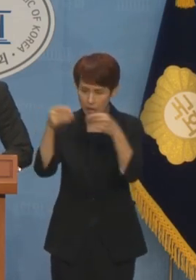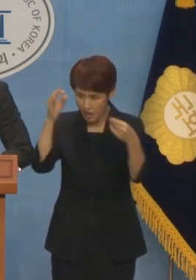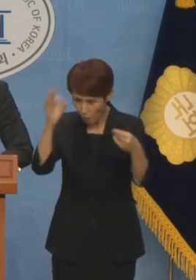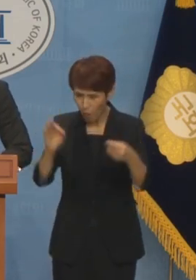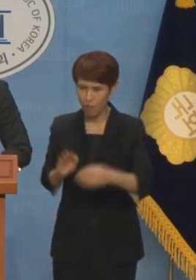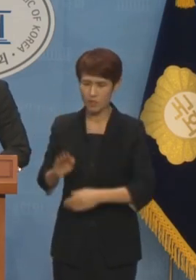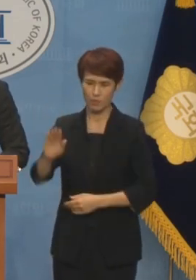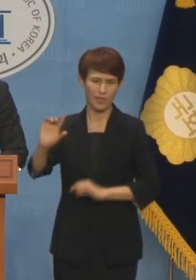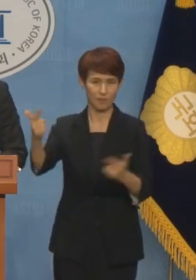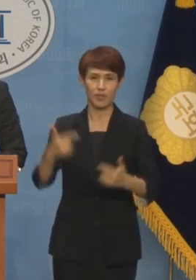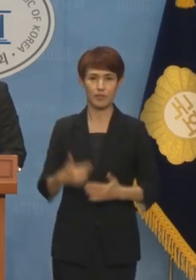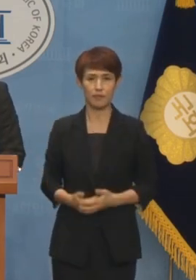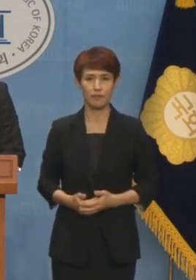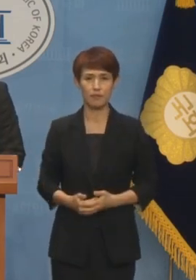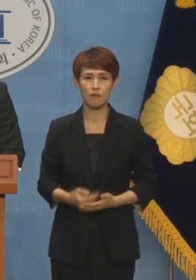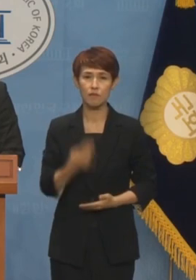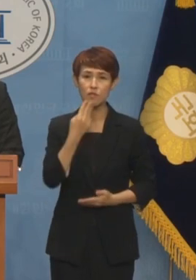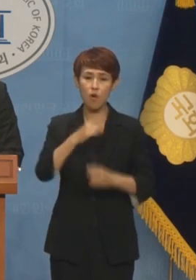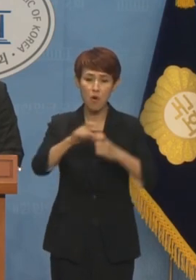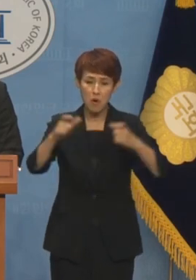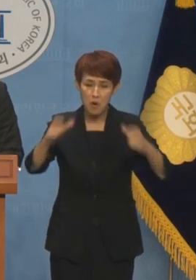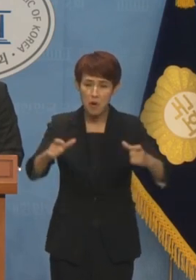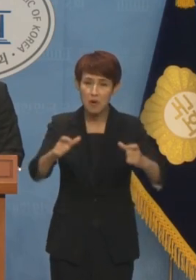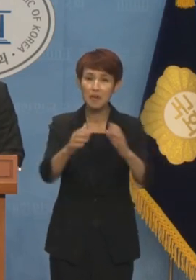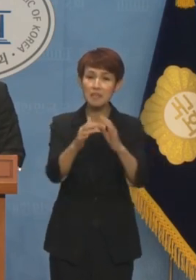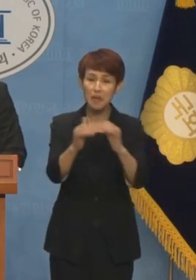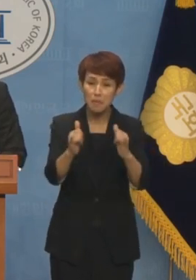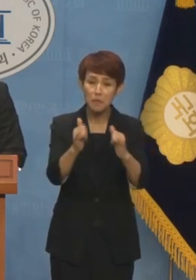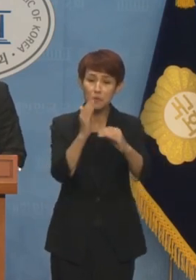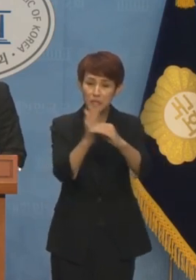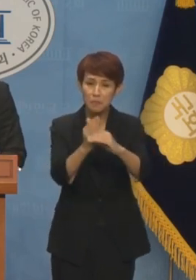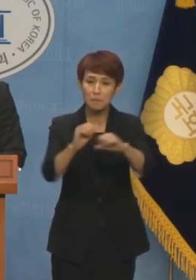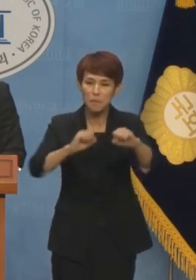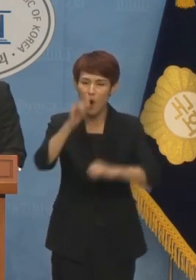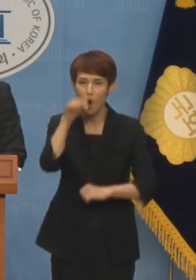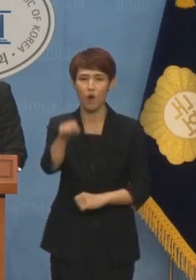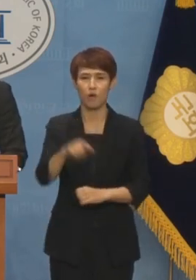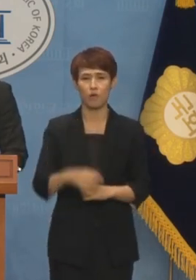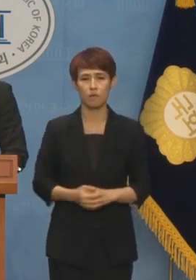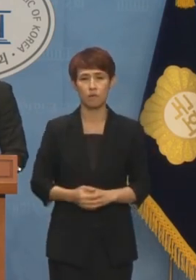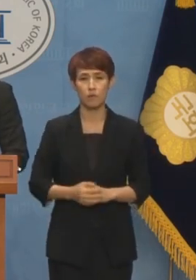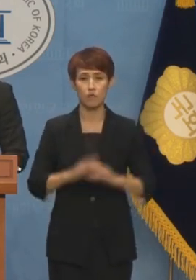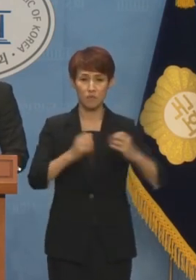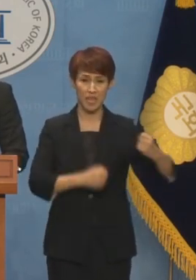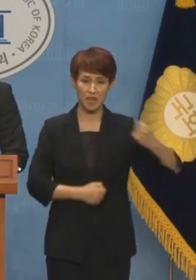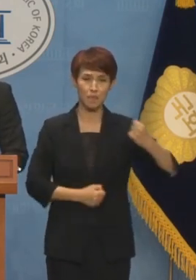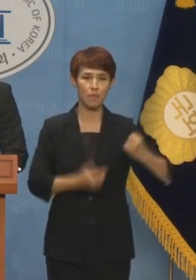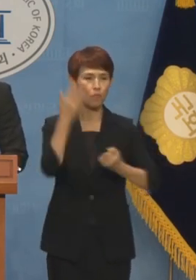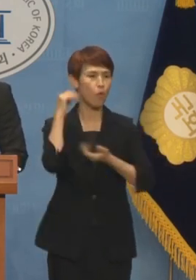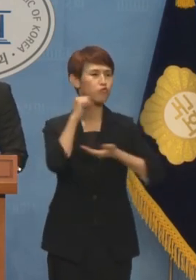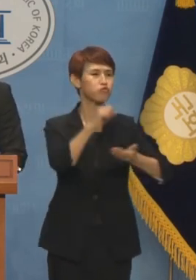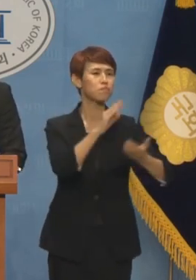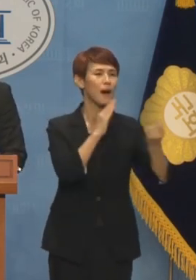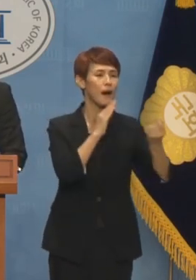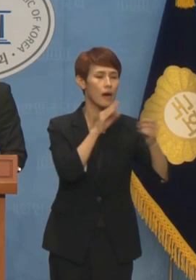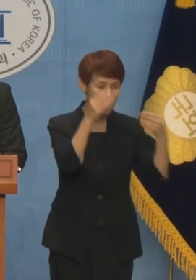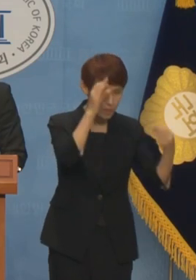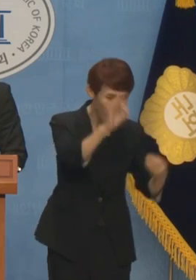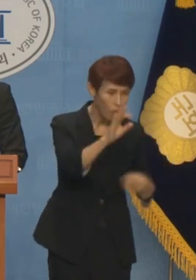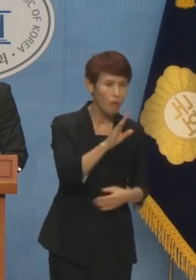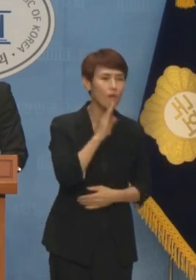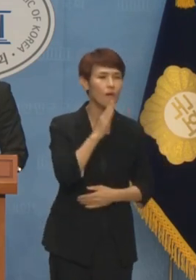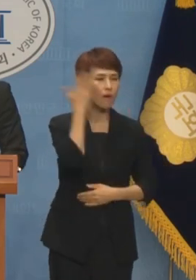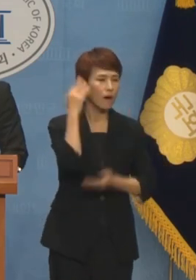아닙니다. 수도권 엘리트 중심의 귀족 정당입니다. 국민의힘은 보수를 자임하지만 더 이상 보수가